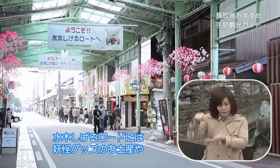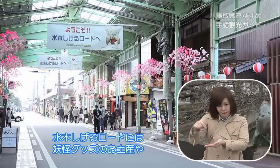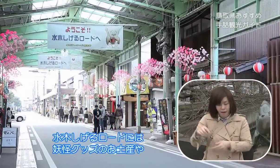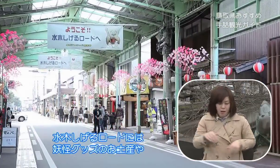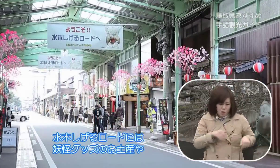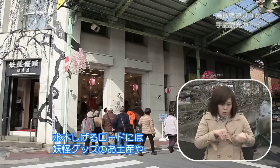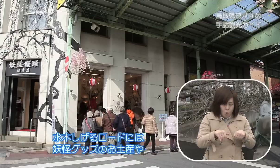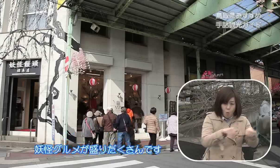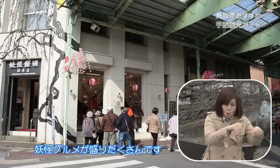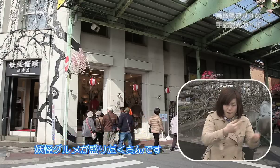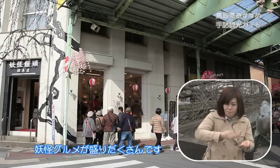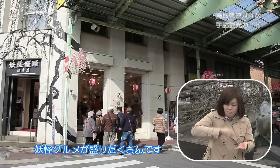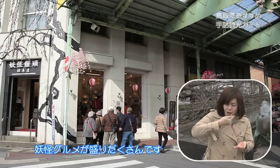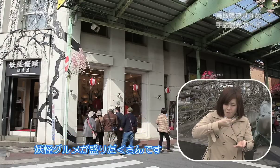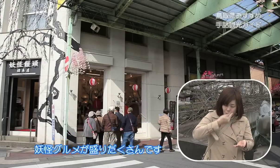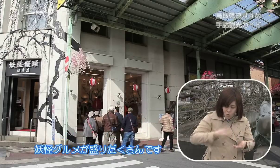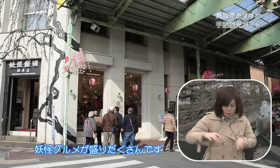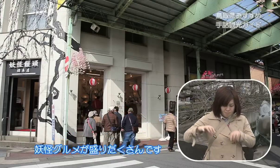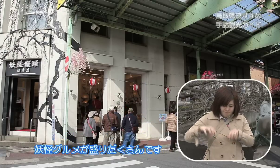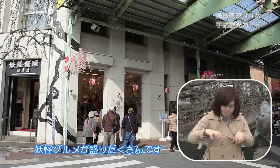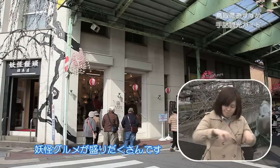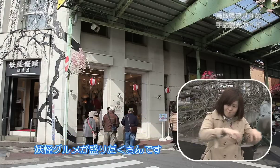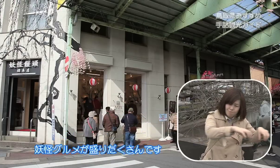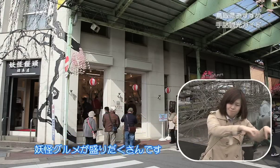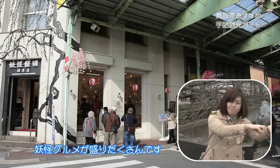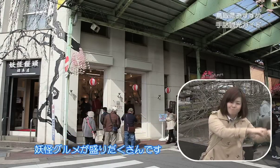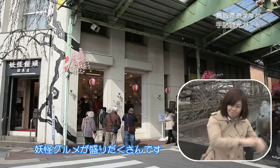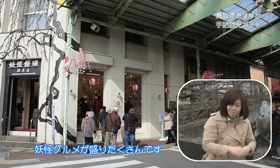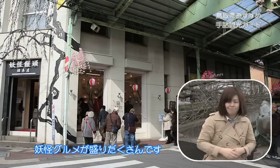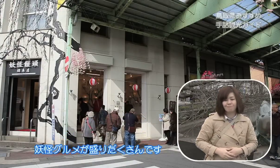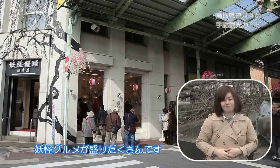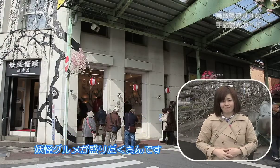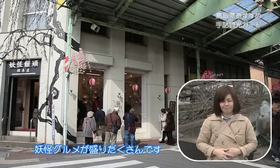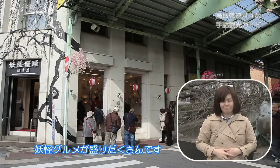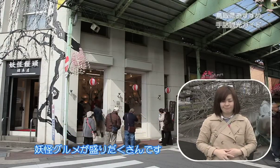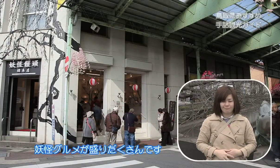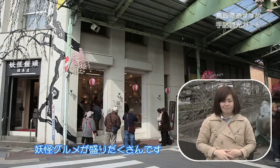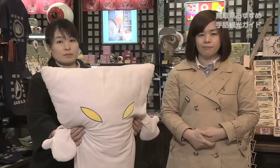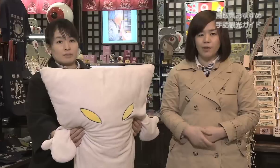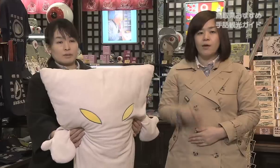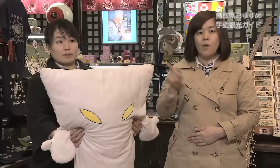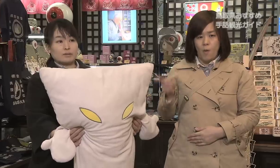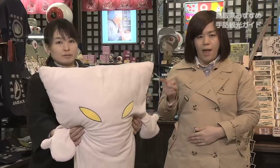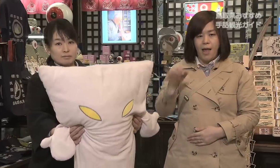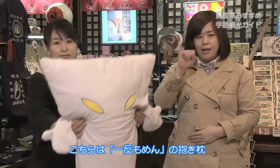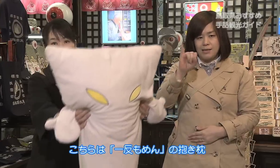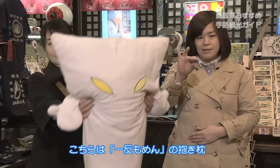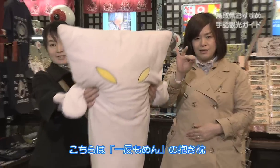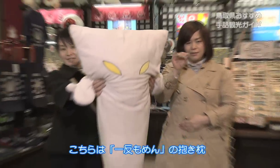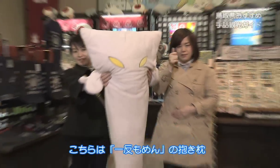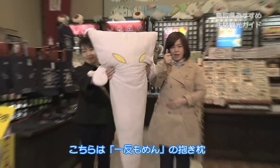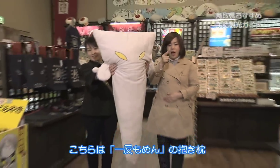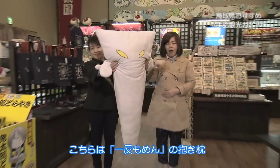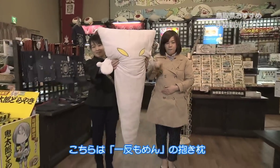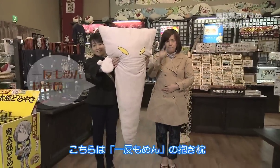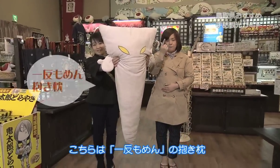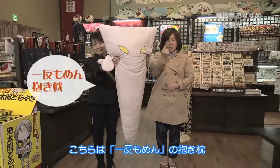土産や妖怪グが盛り沢さんですこちらは